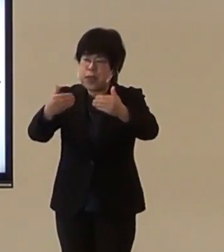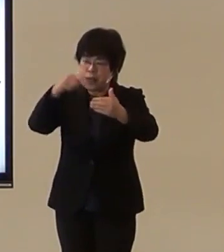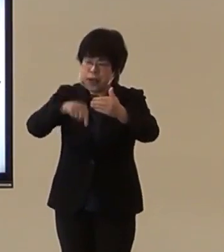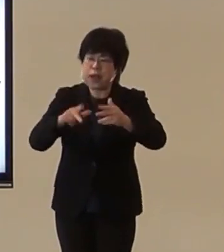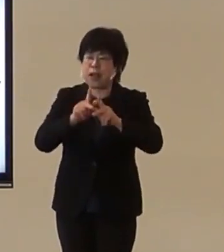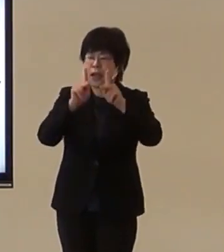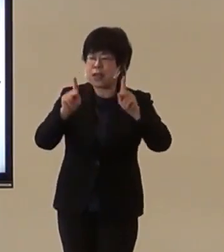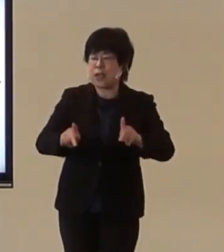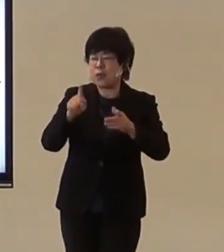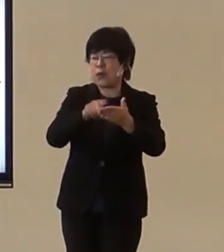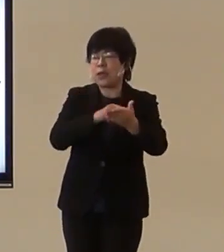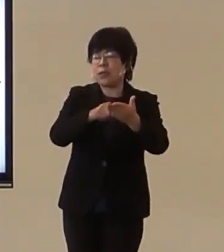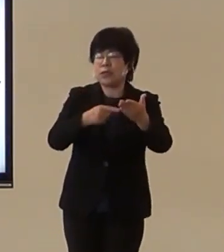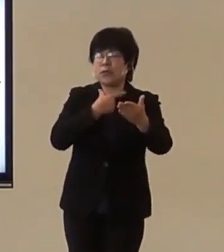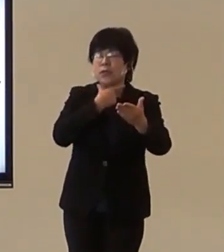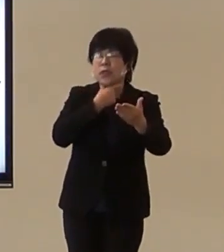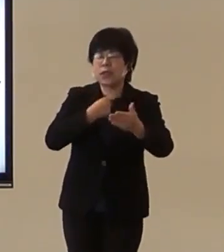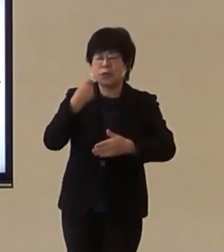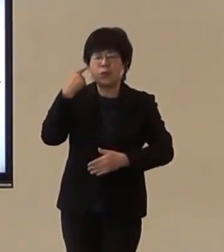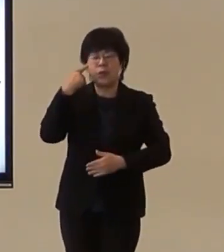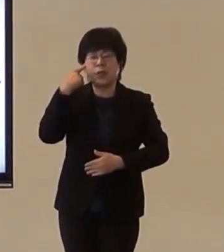組んでまいりたいというふうに思っております。